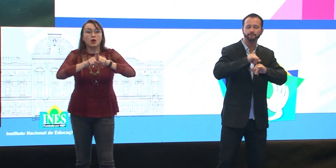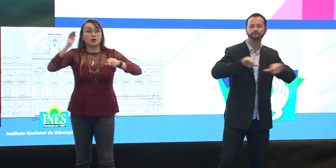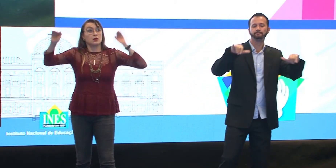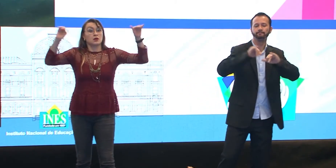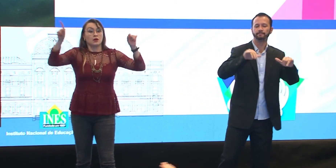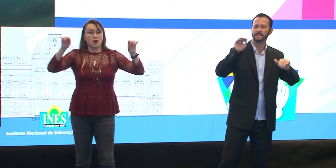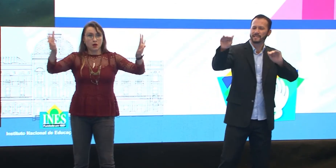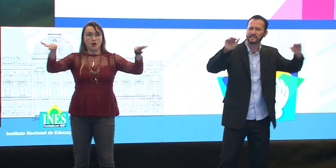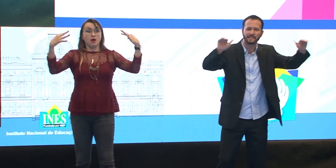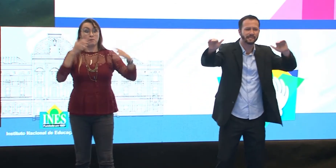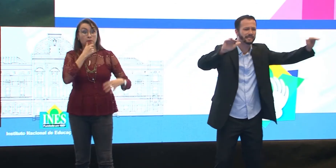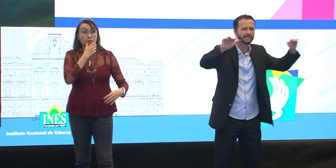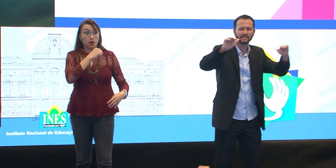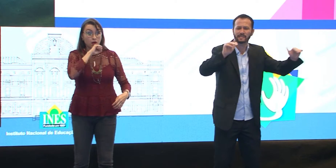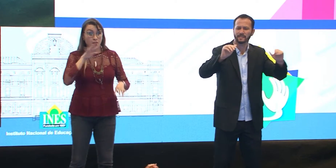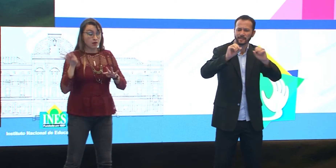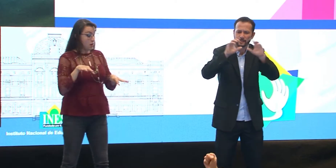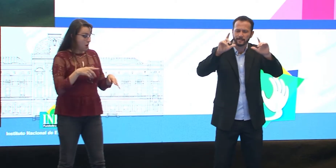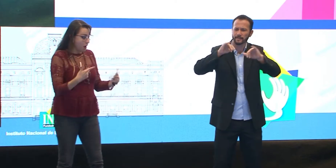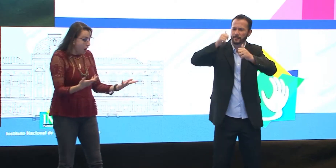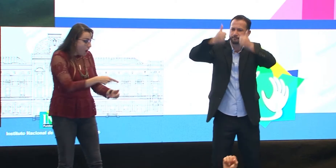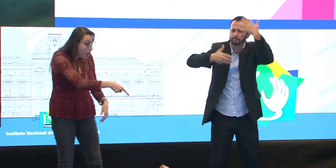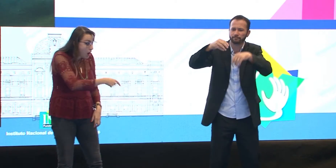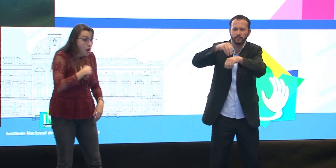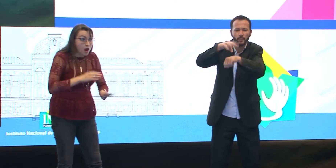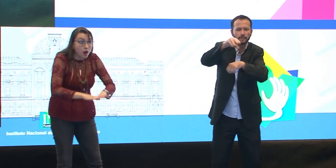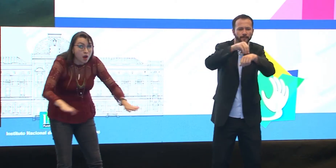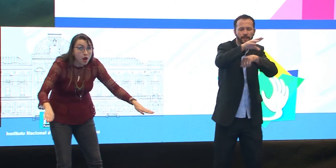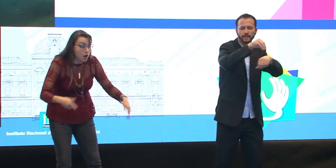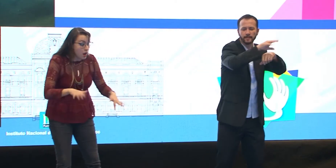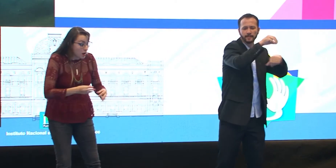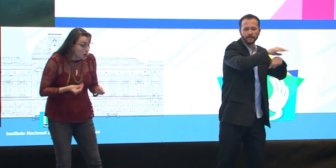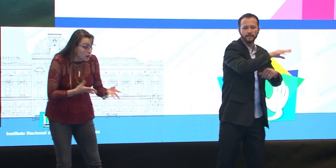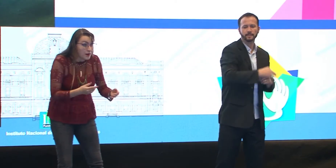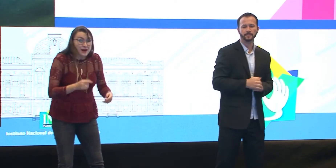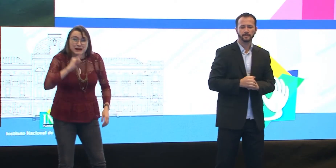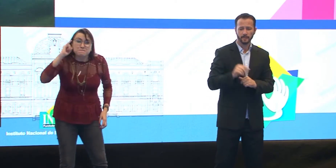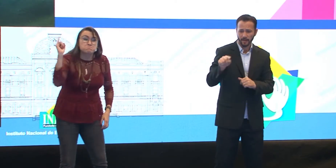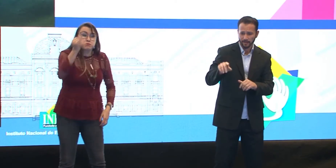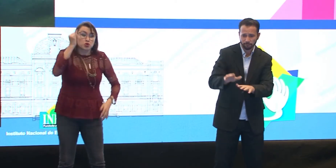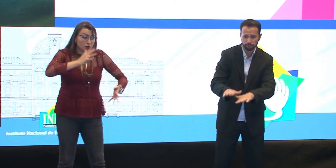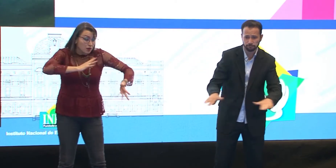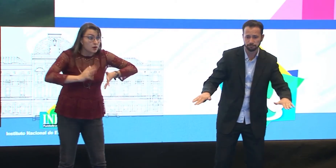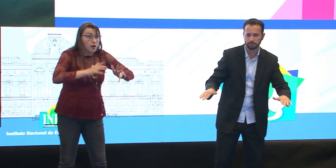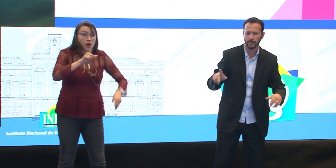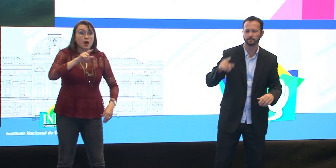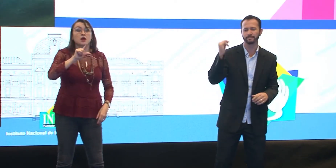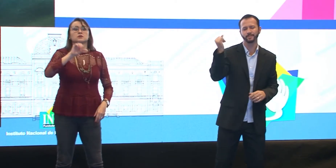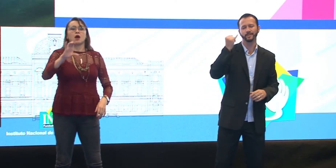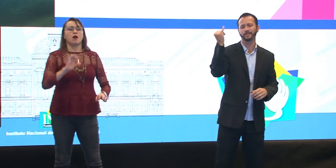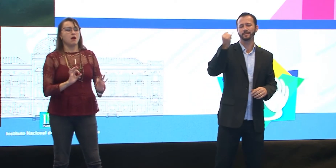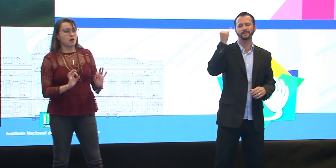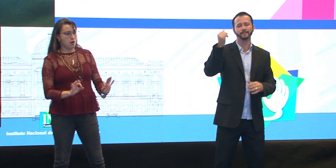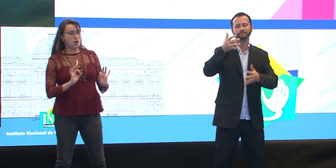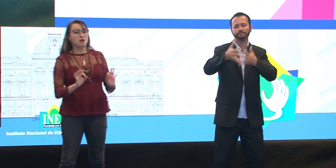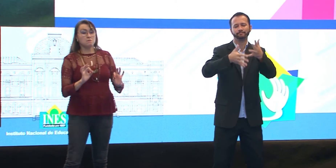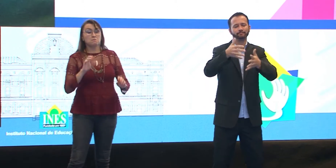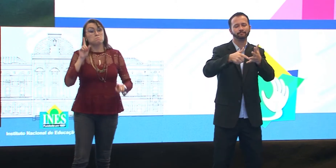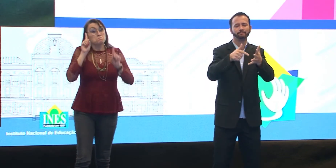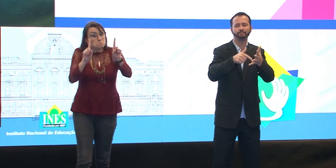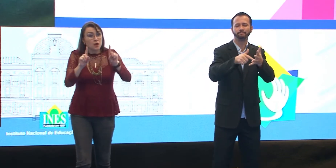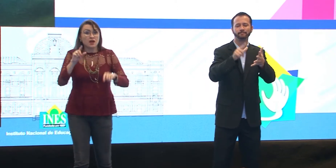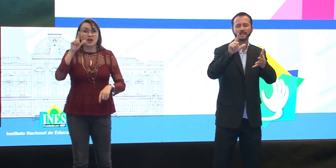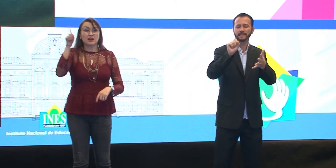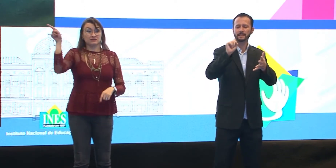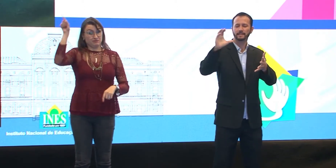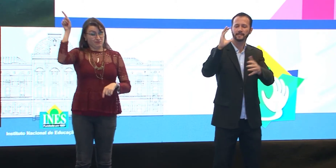e aí elas vão só adquirir língua de sinais, adquirir uma língua quando elas ingressarem na escola. Então essa também